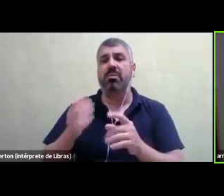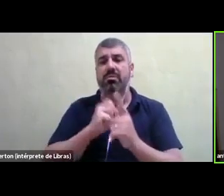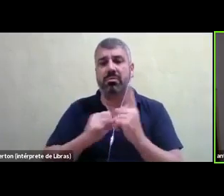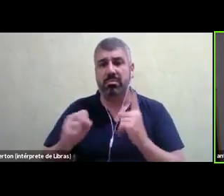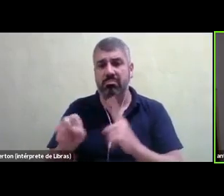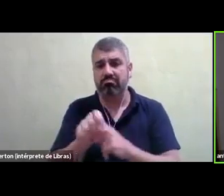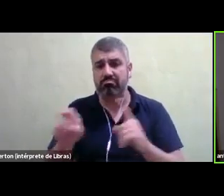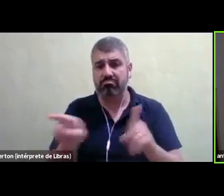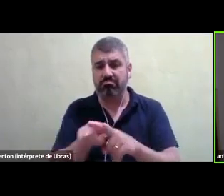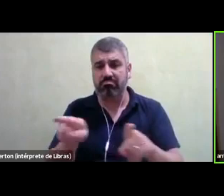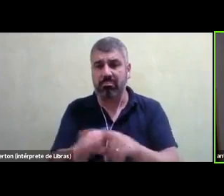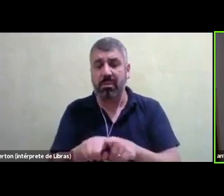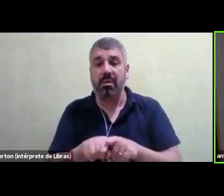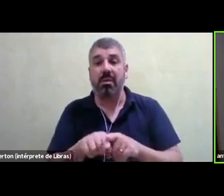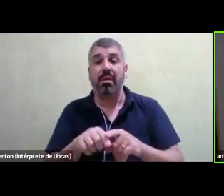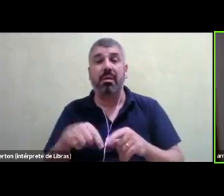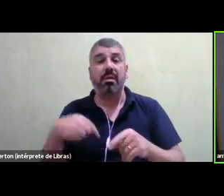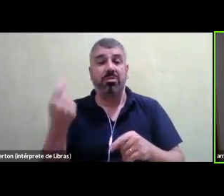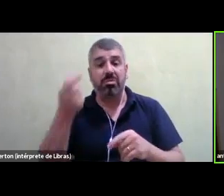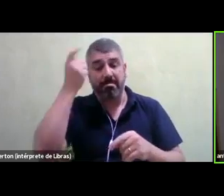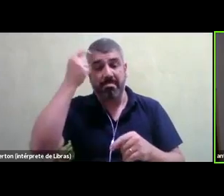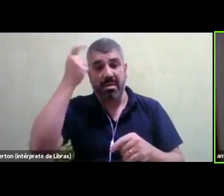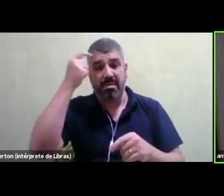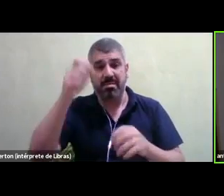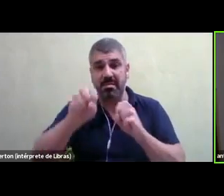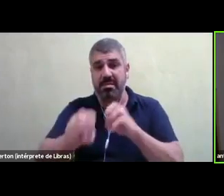A gente pensa a educação,